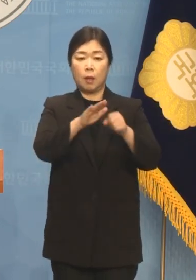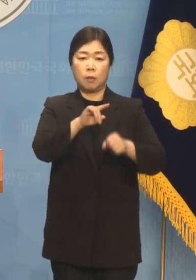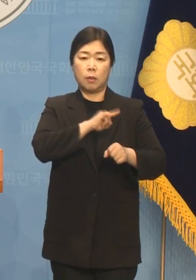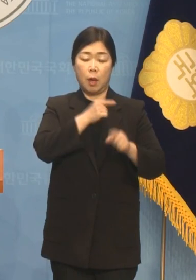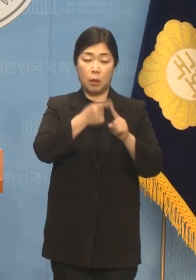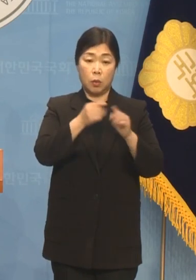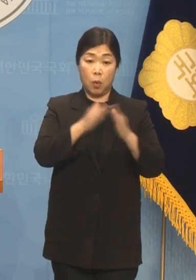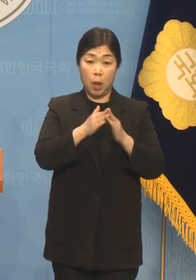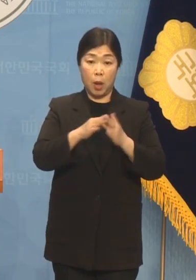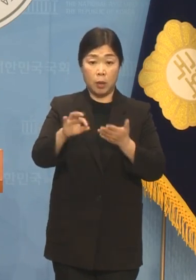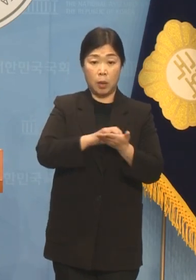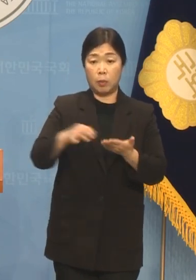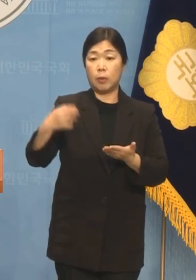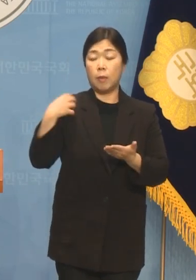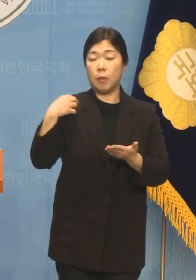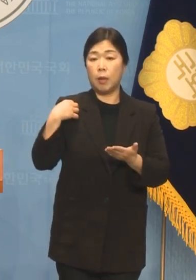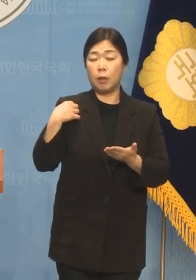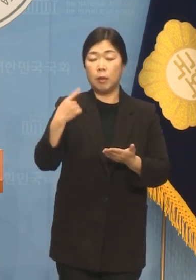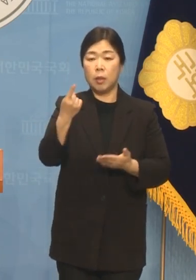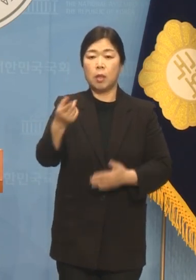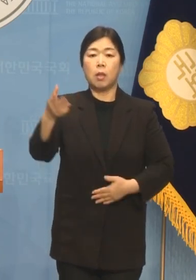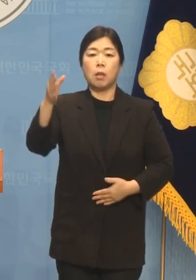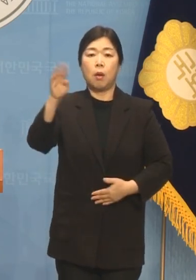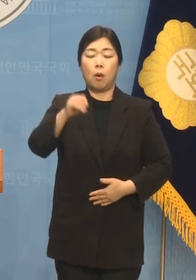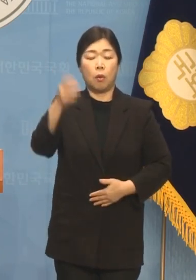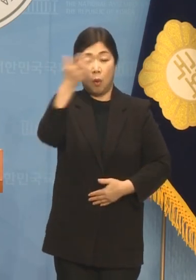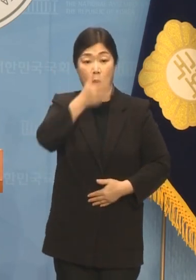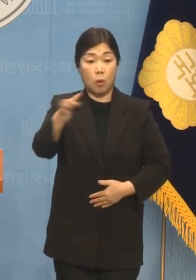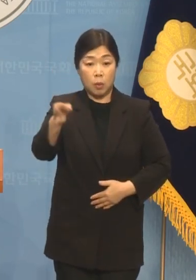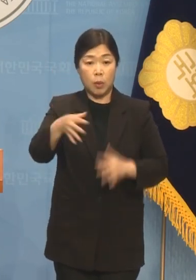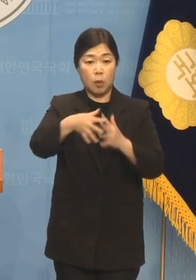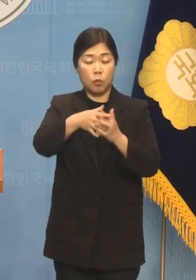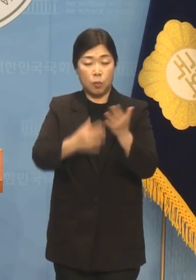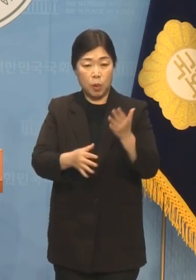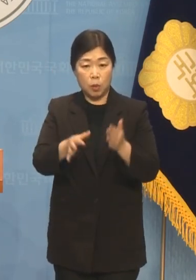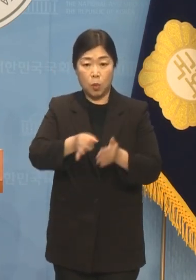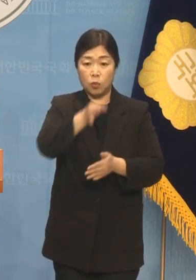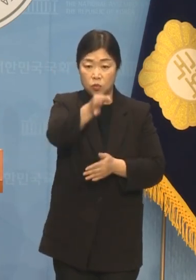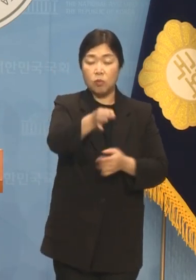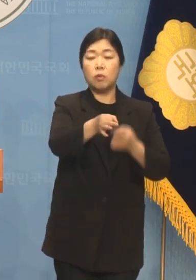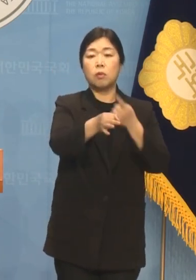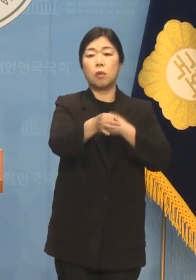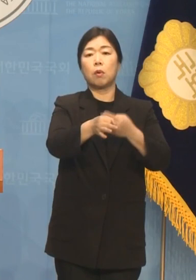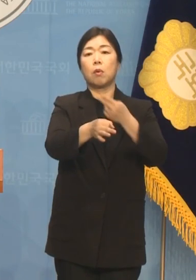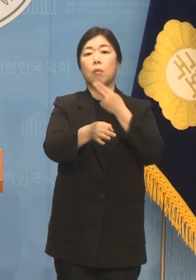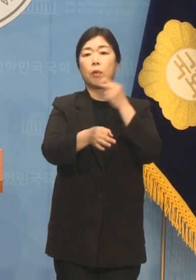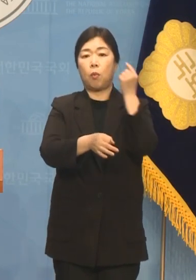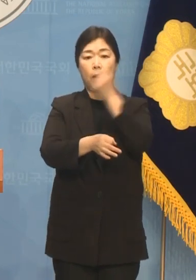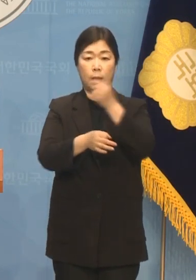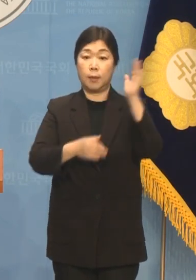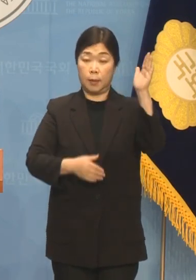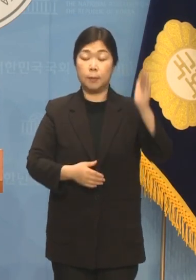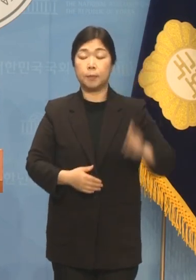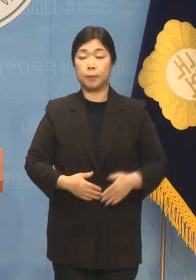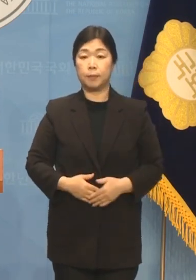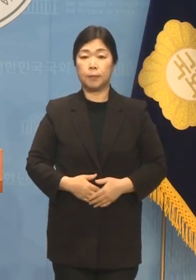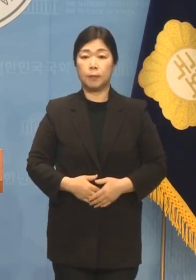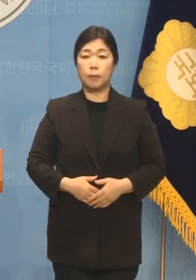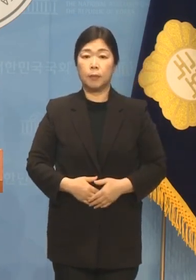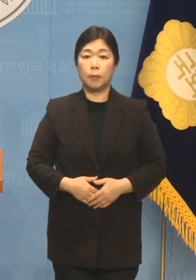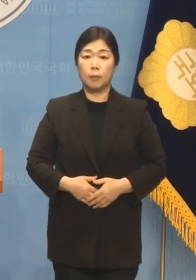재정부는 그 무렵 1억 원의 헌금이 수표로 지급된 적은 없다고 확인해 주었습니다.